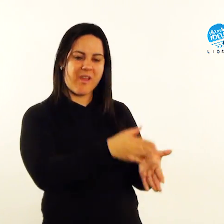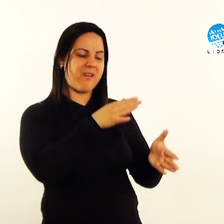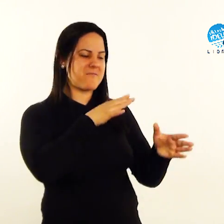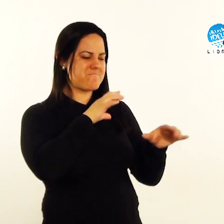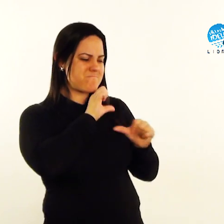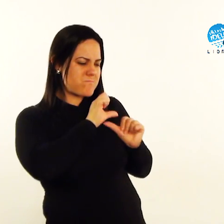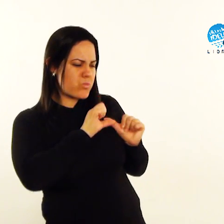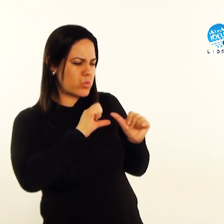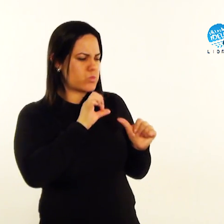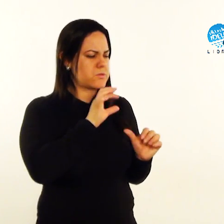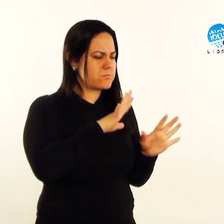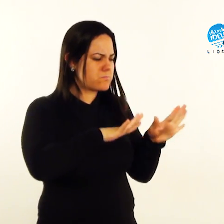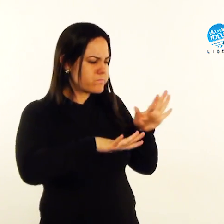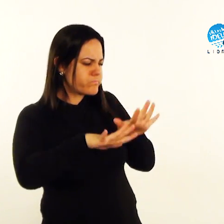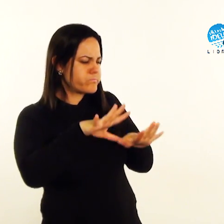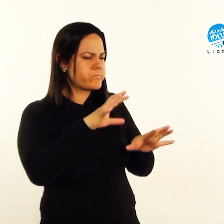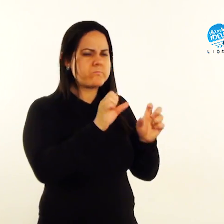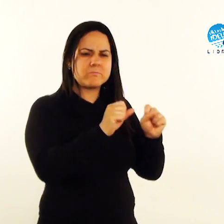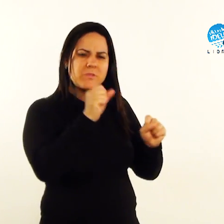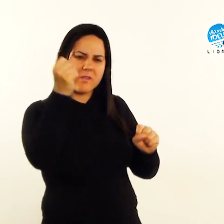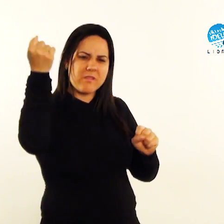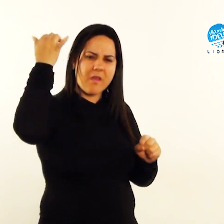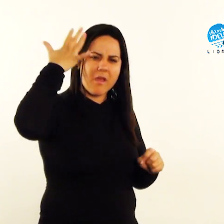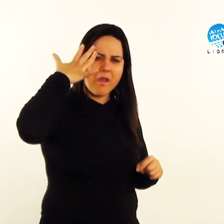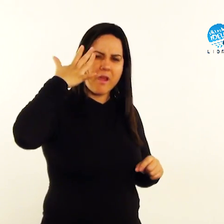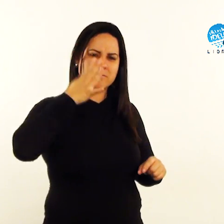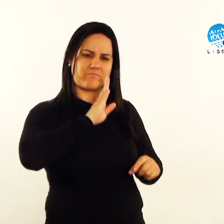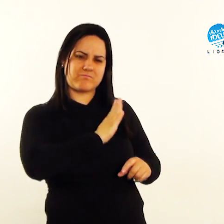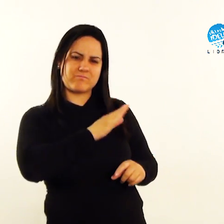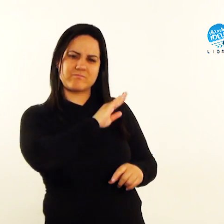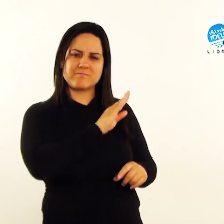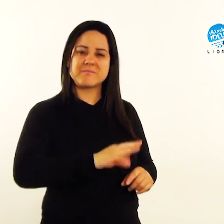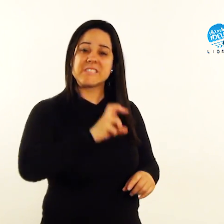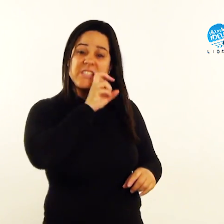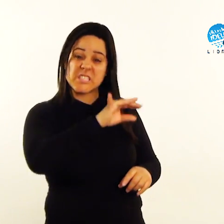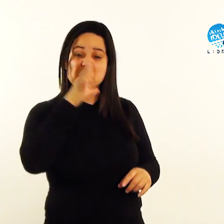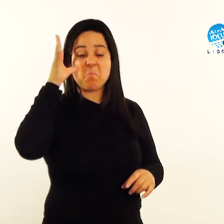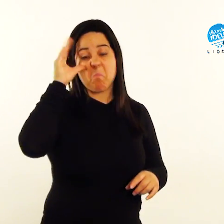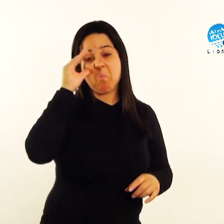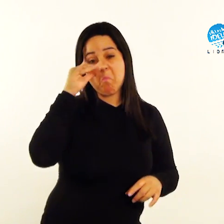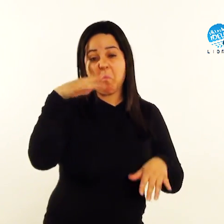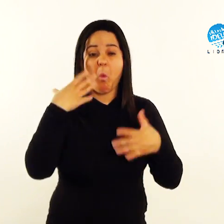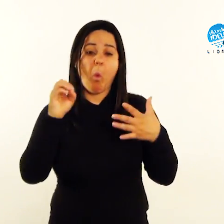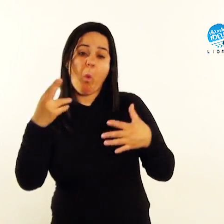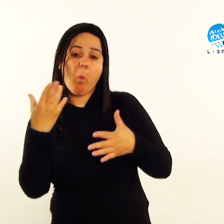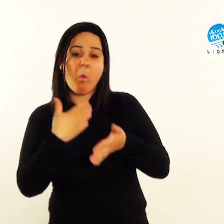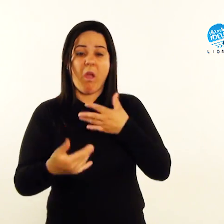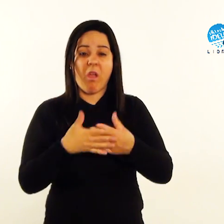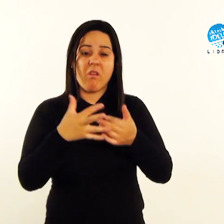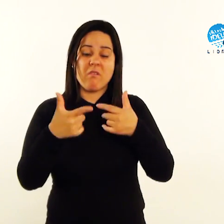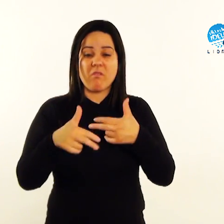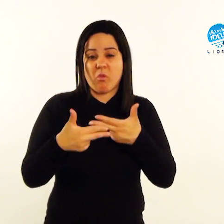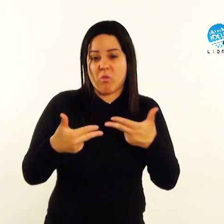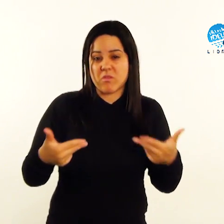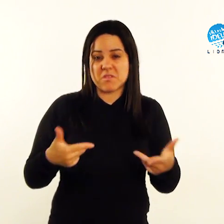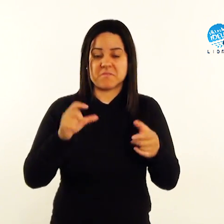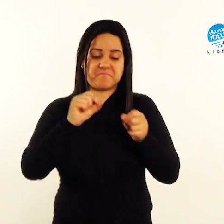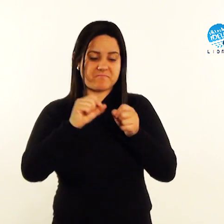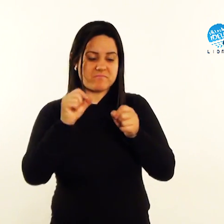estava trabalhando pelo poder da sua graça no coração de Zaqueu. E se foi curiosidade ou qualquer outra coisa que o fez buscar